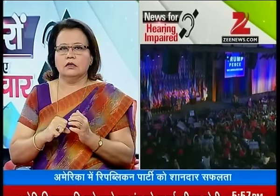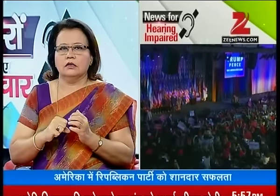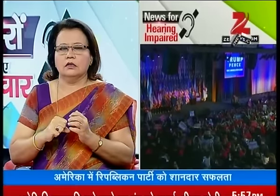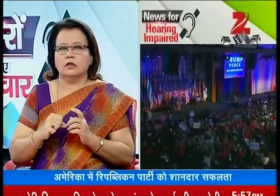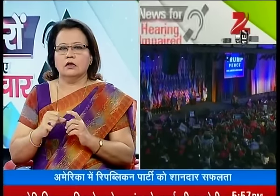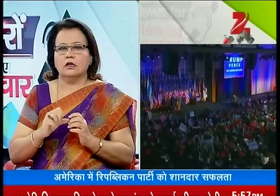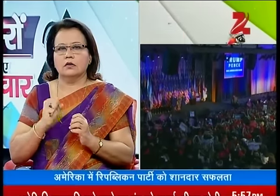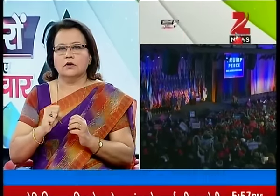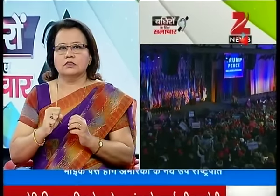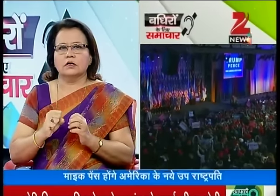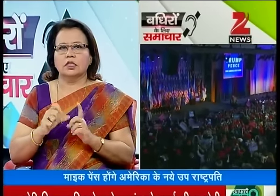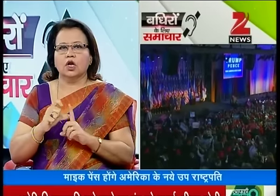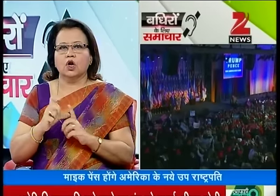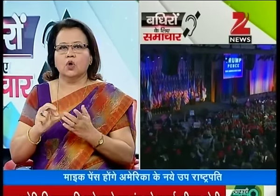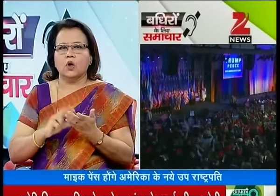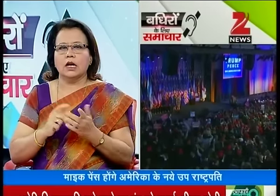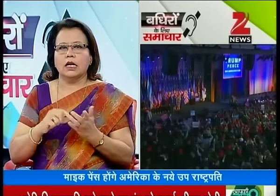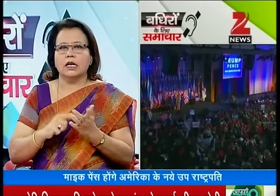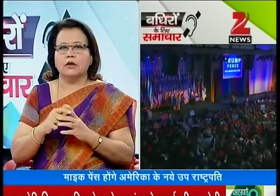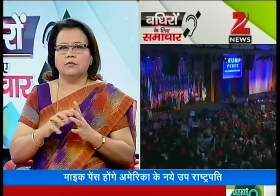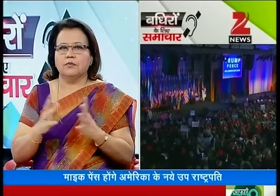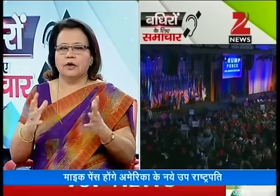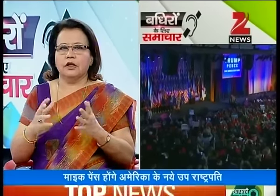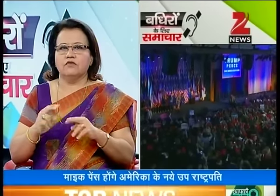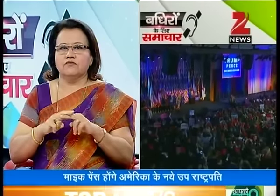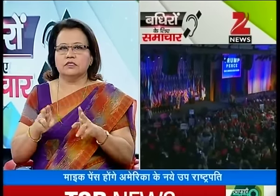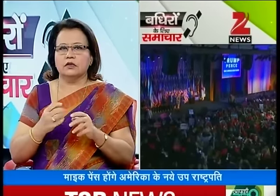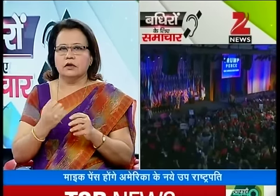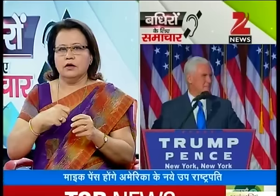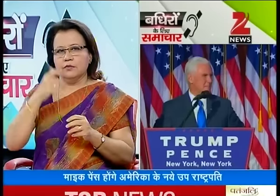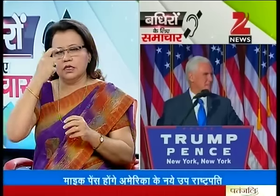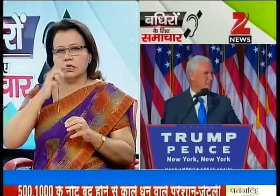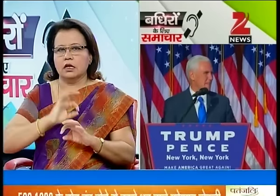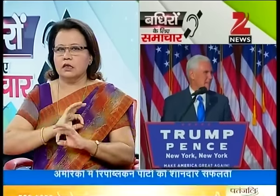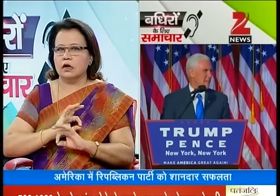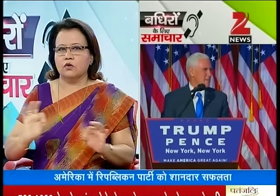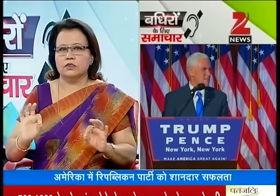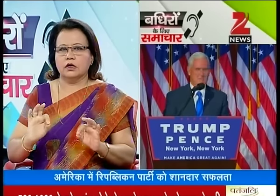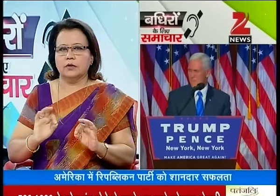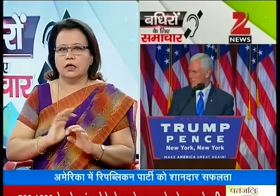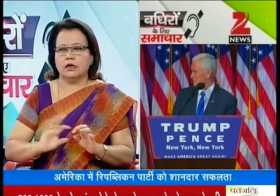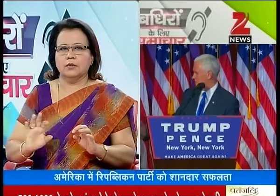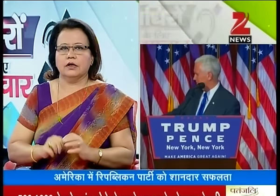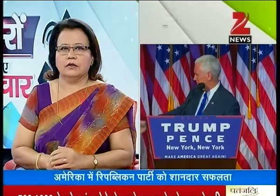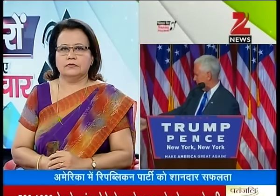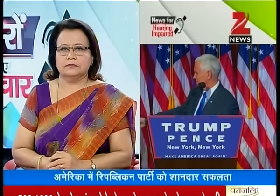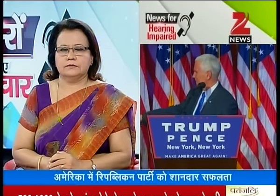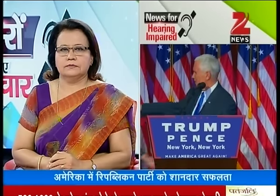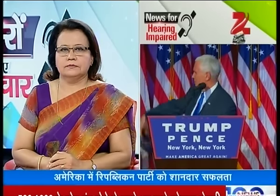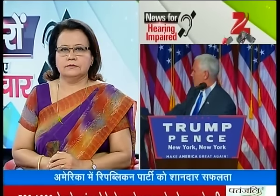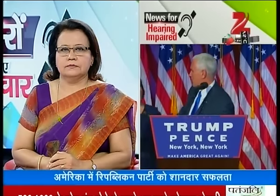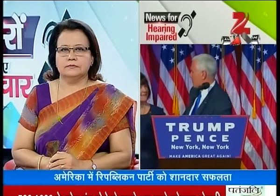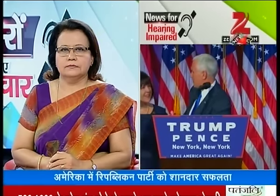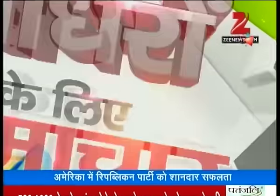बड़ा समर्थन हासिल होने के बाद डोनाल्ड ट्रंप को बड़े फैसले लेने में अब परेशानी का सामना नहीं करना